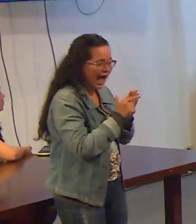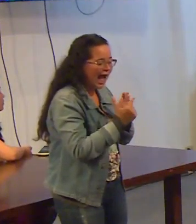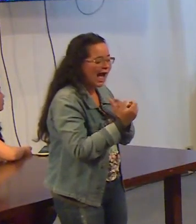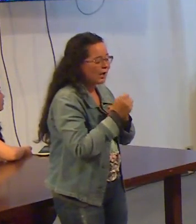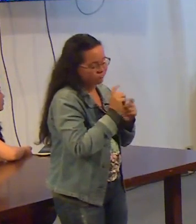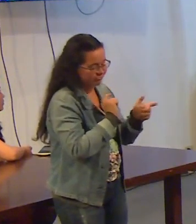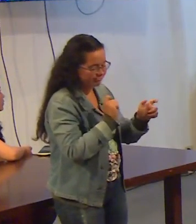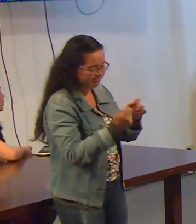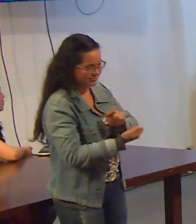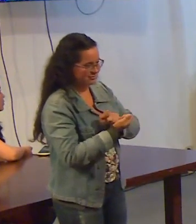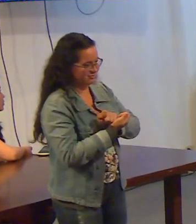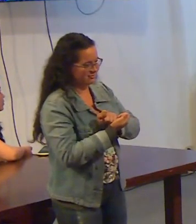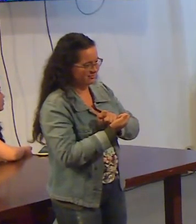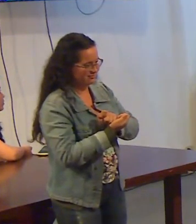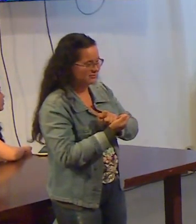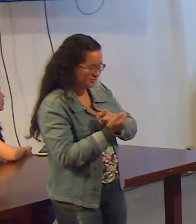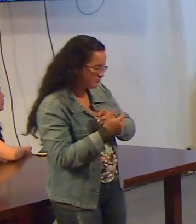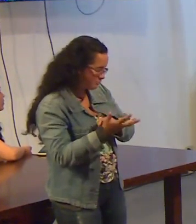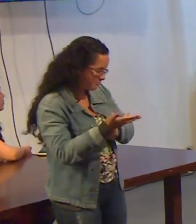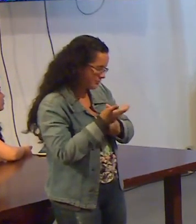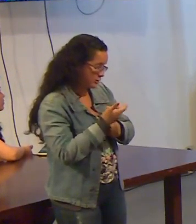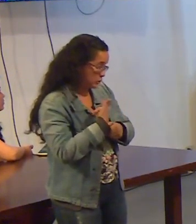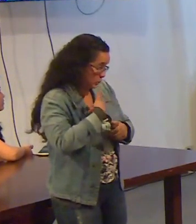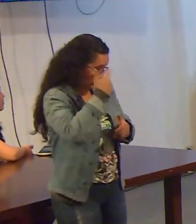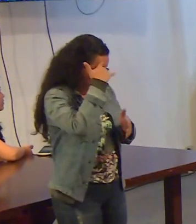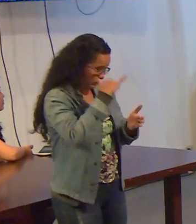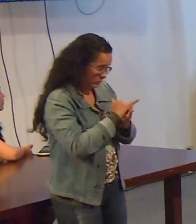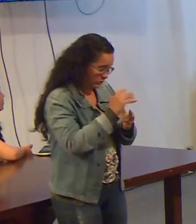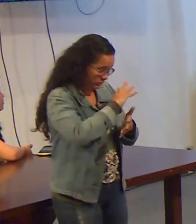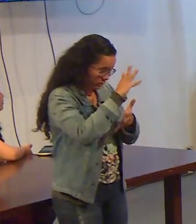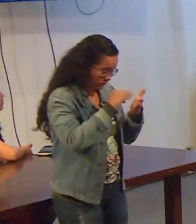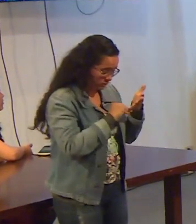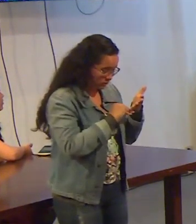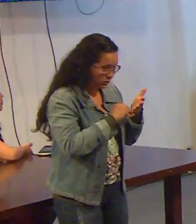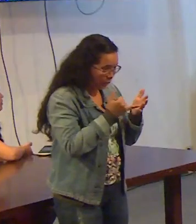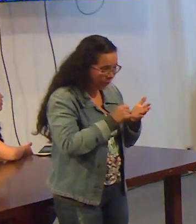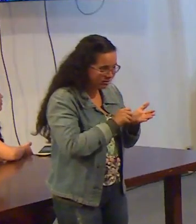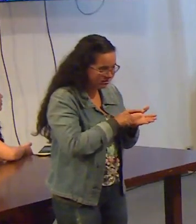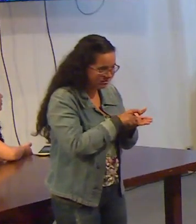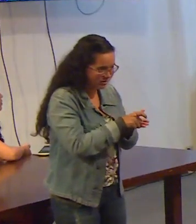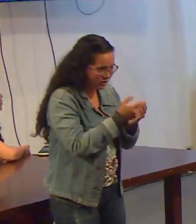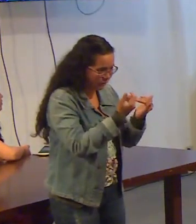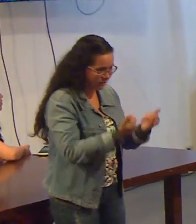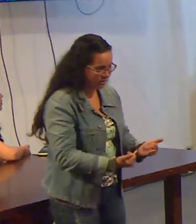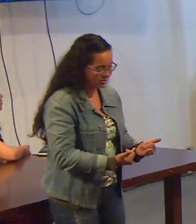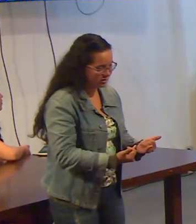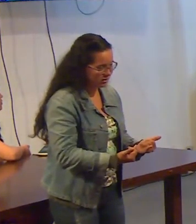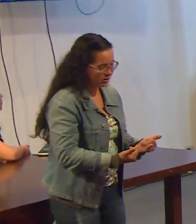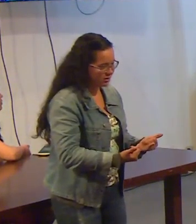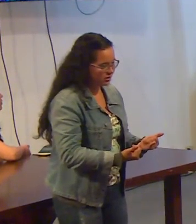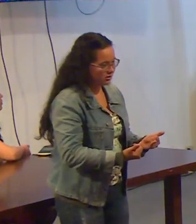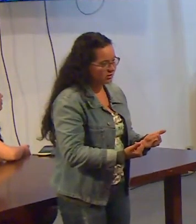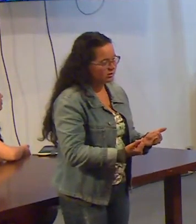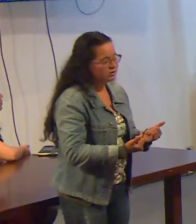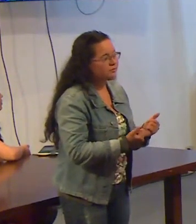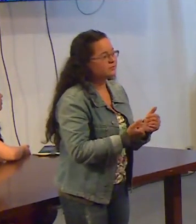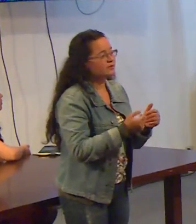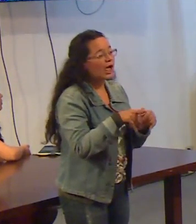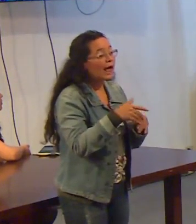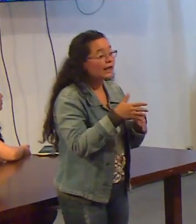arte. Entonces, creo que la conclusión del seminario de hoy es que la sistematización es